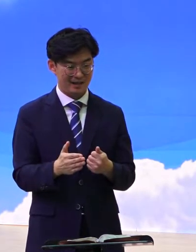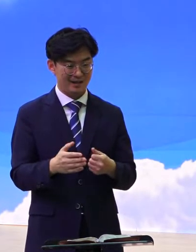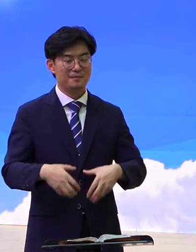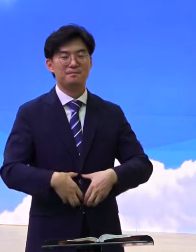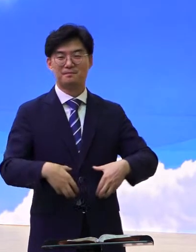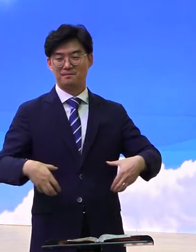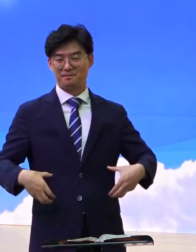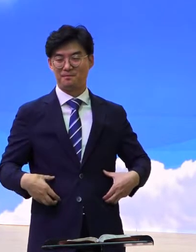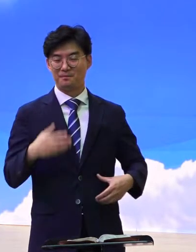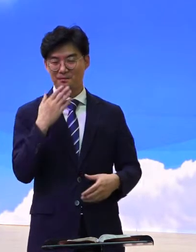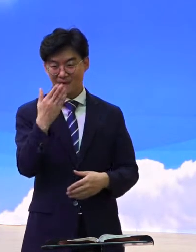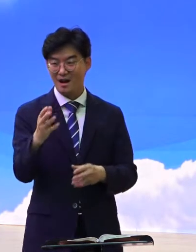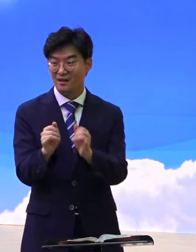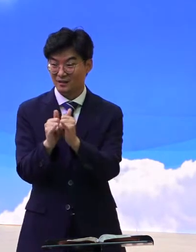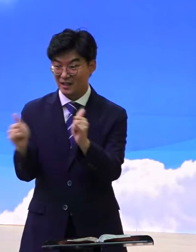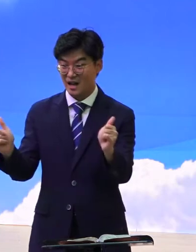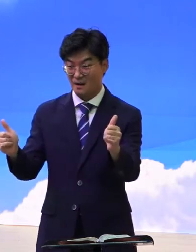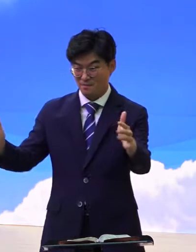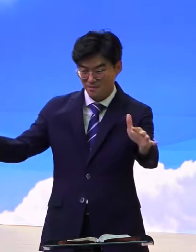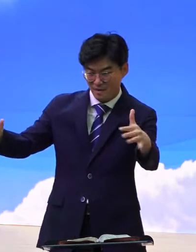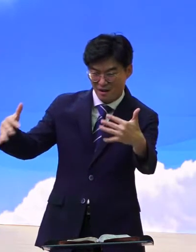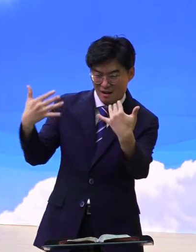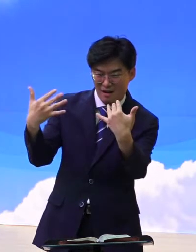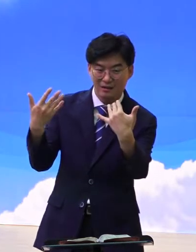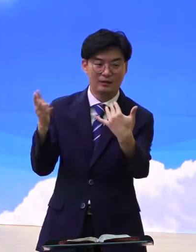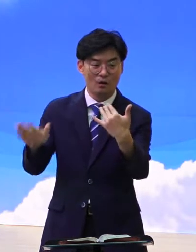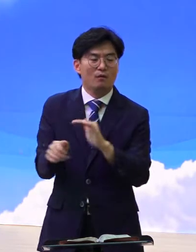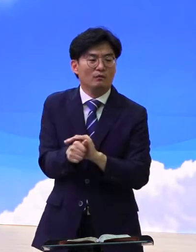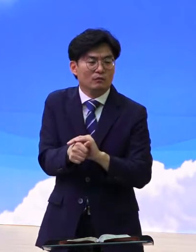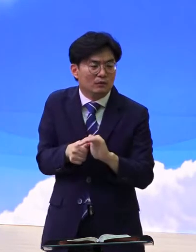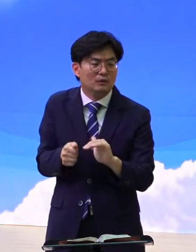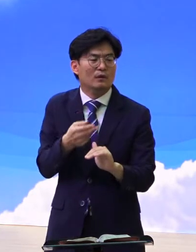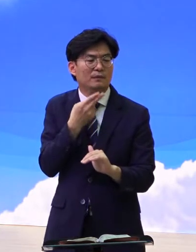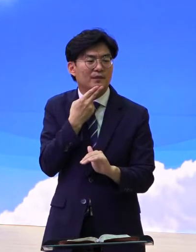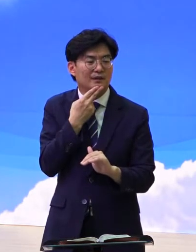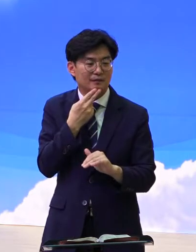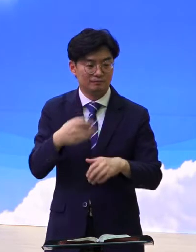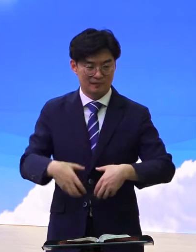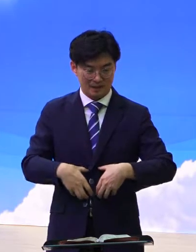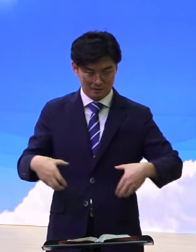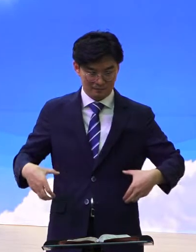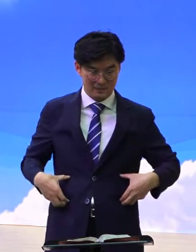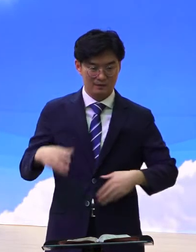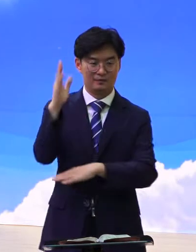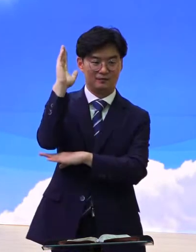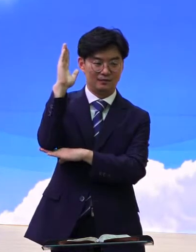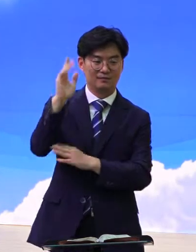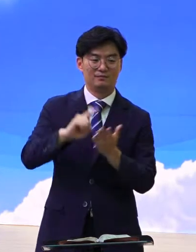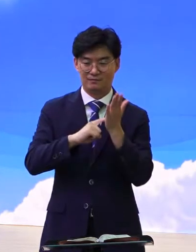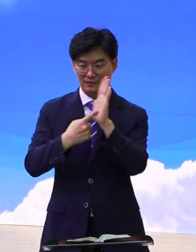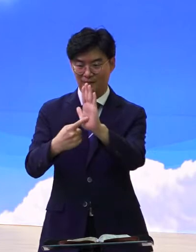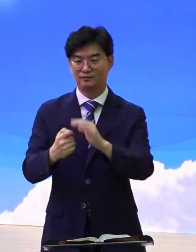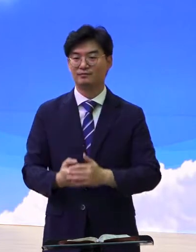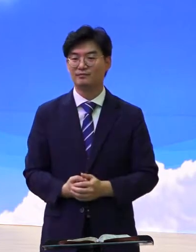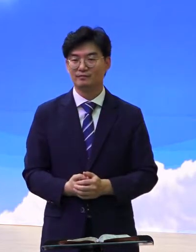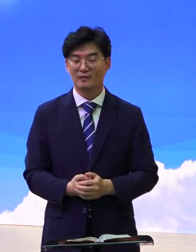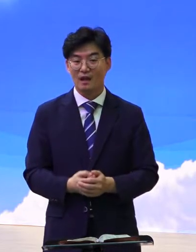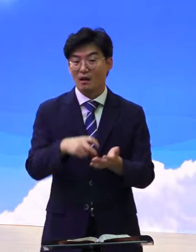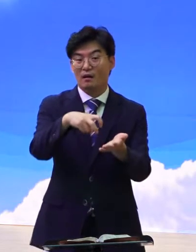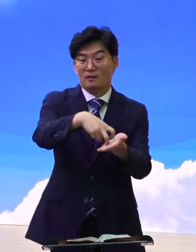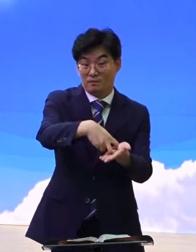분명히 사람들이 본 대로 베드로 자신이 안전뱅이의 손을 잡았고 그리고 일어나 걸으라고 이야기를 했고 그를